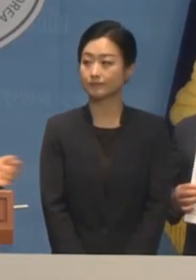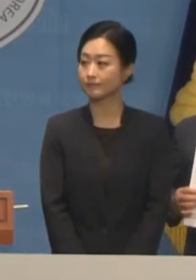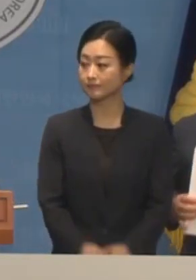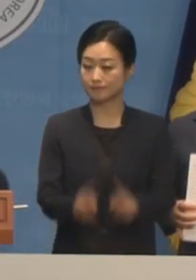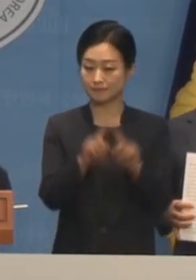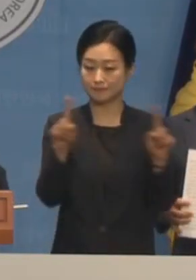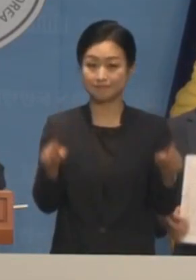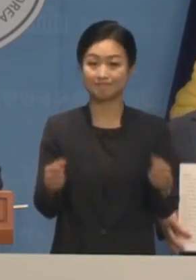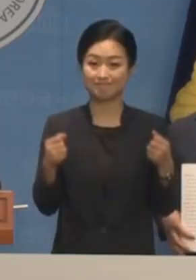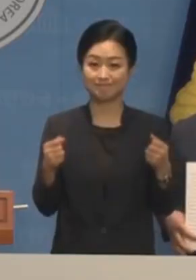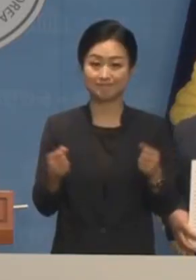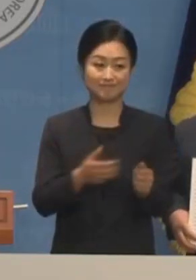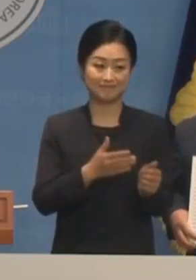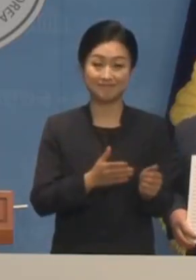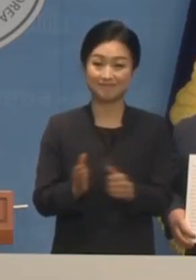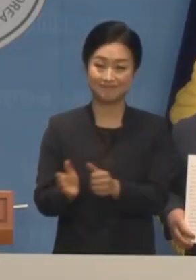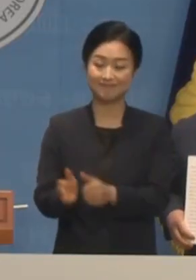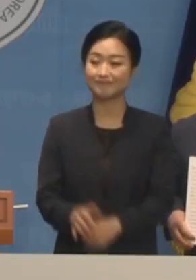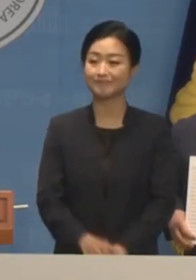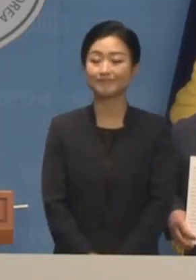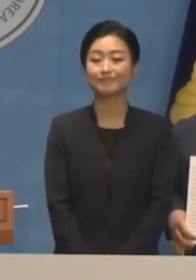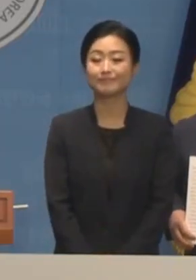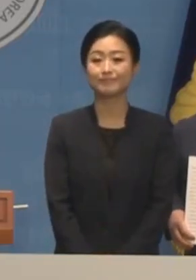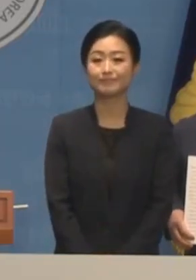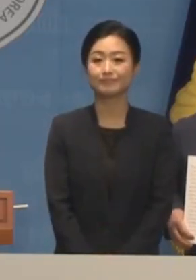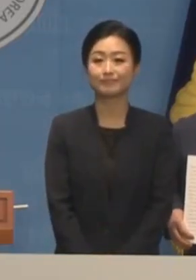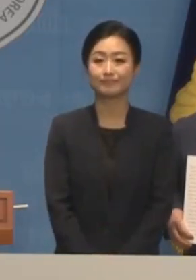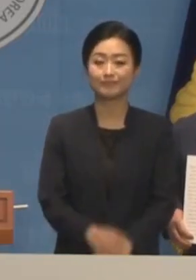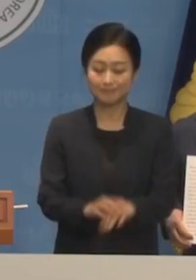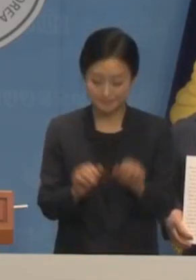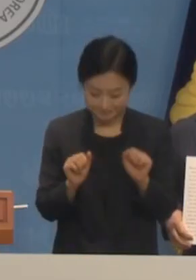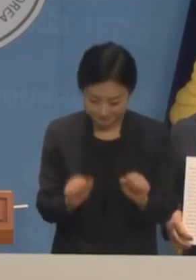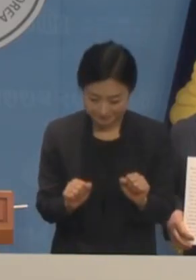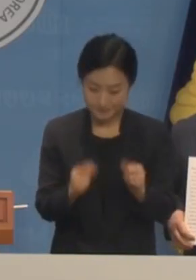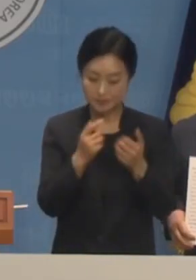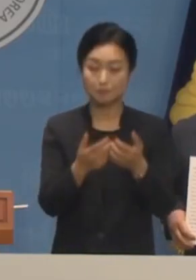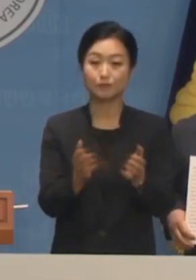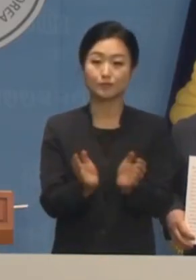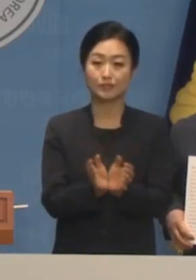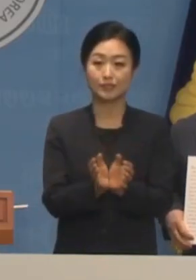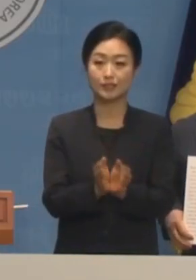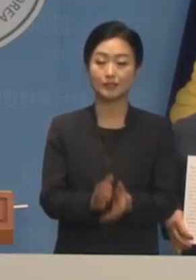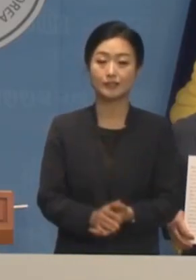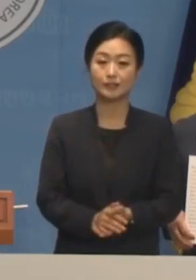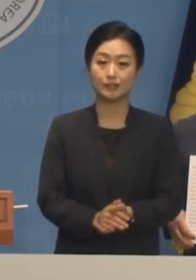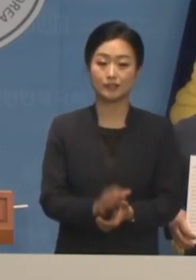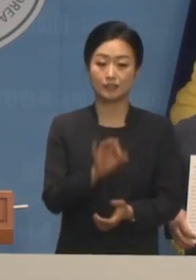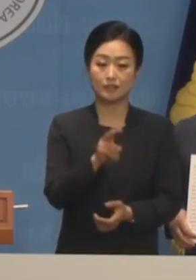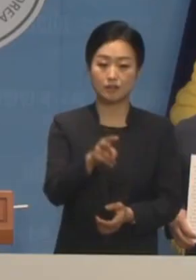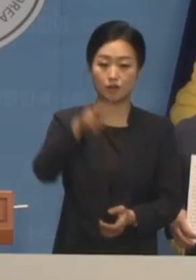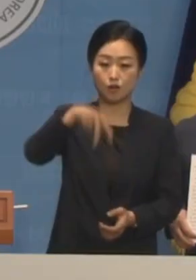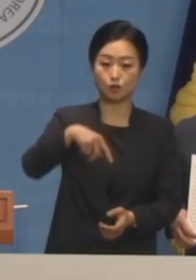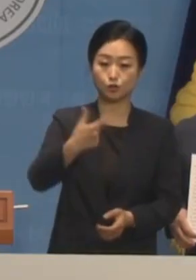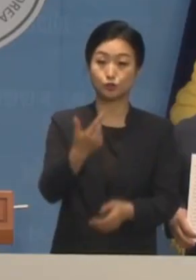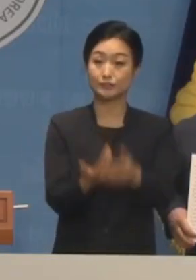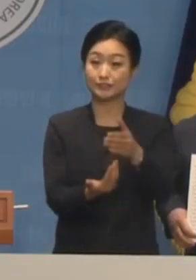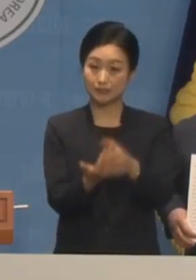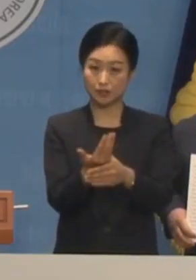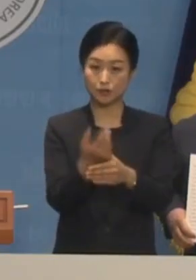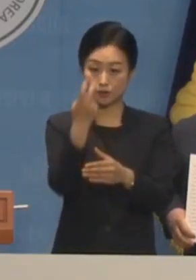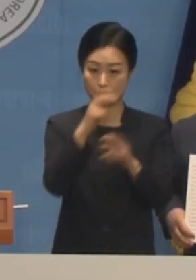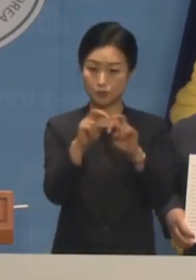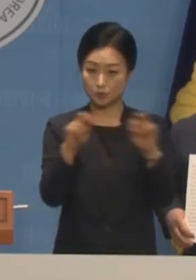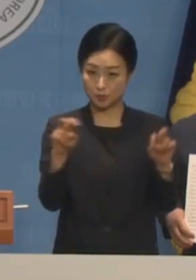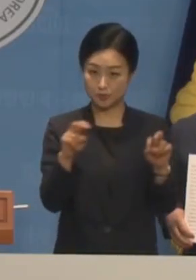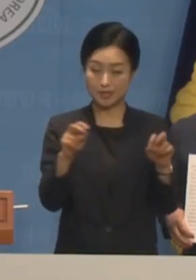딱 들으시고요네 안녕하십니까 더불어민주당 여순 사건 진상 규명과 명예